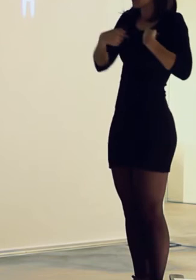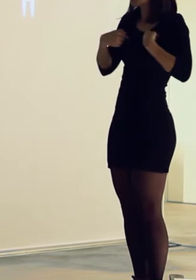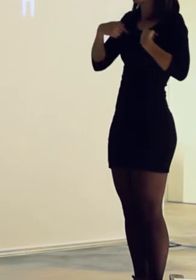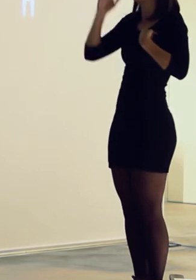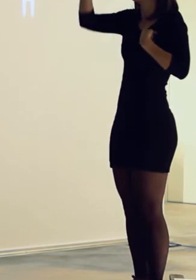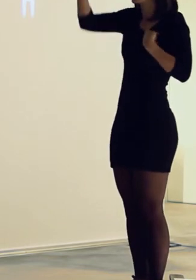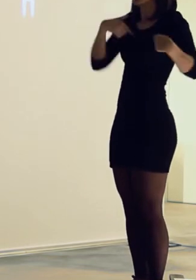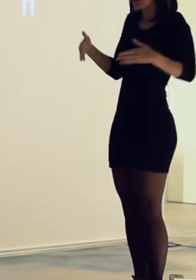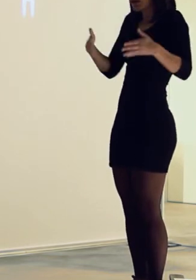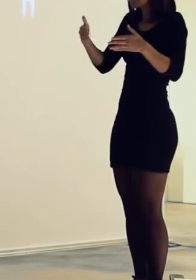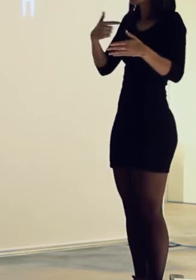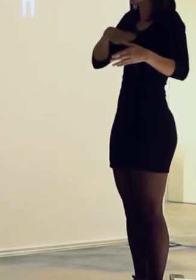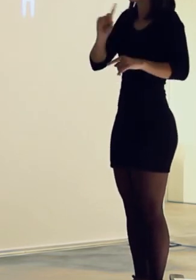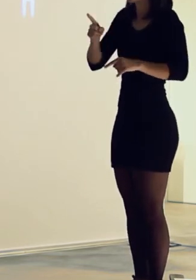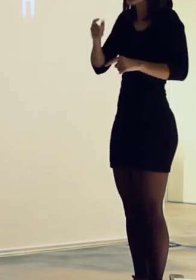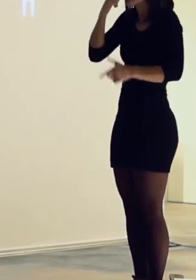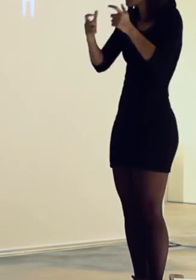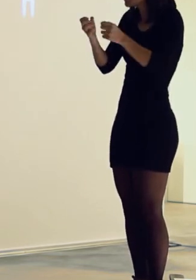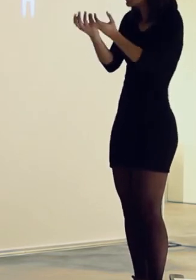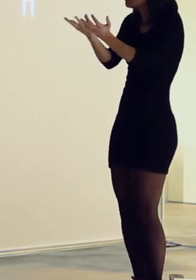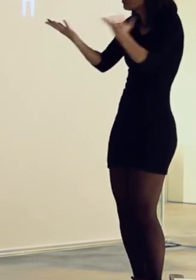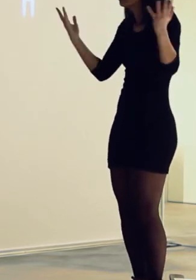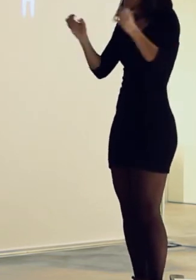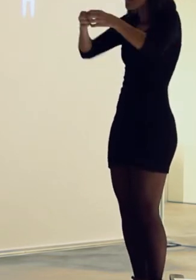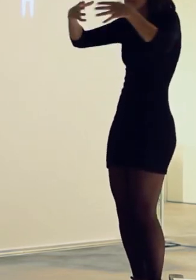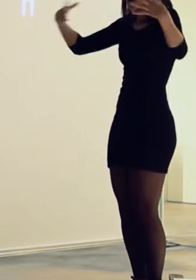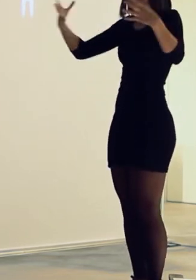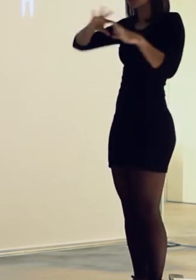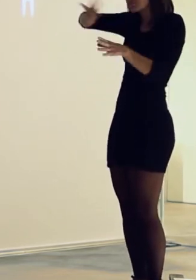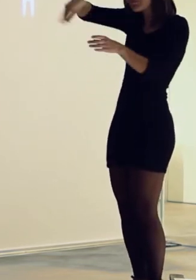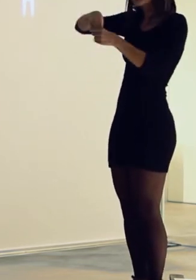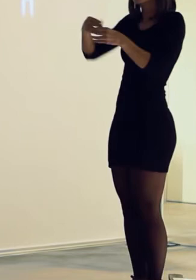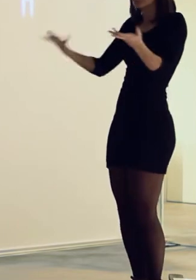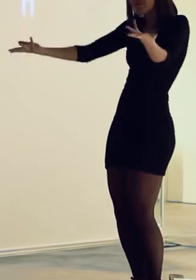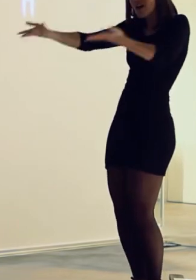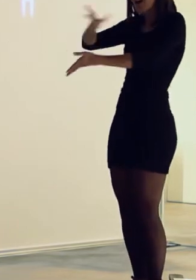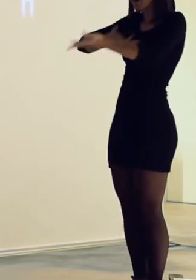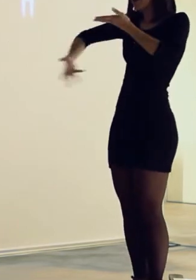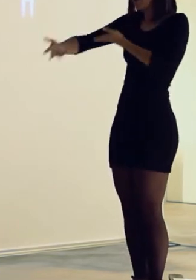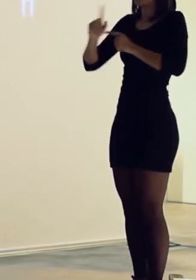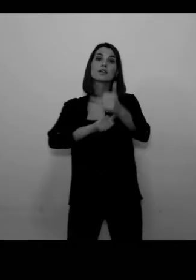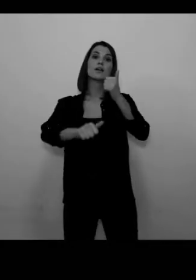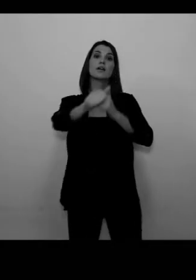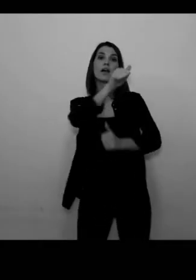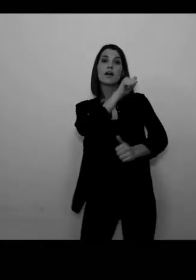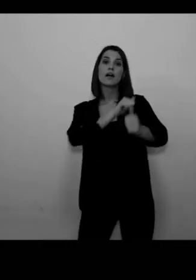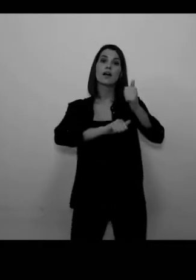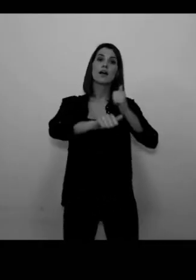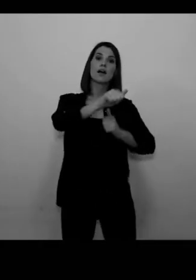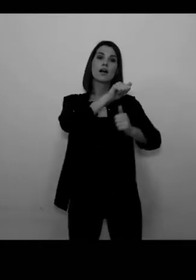queremos ir e incluir mais pessoas no nosso grupo de vida. E foi isto que aconteceu com o espelho.